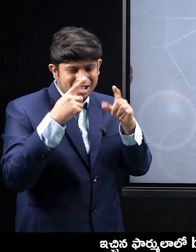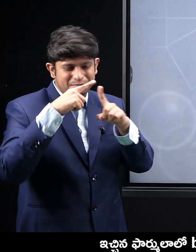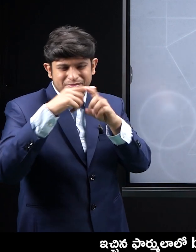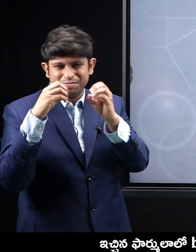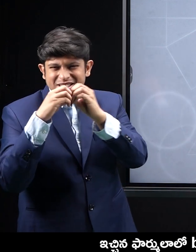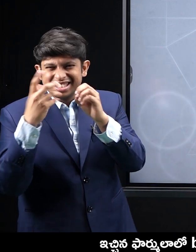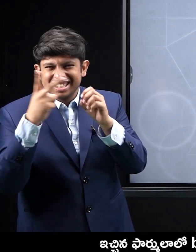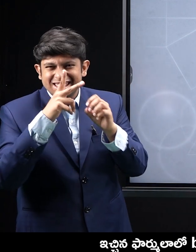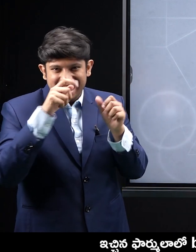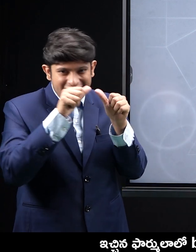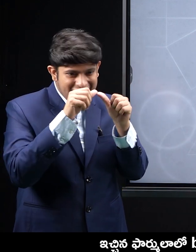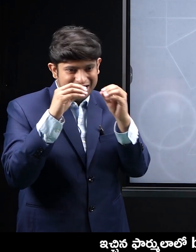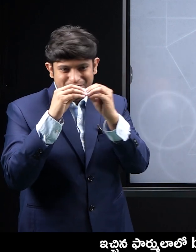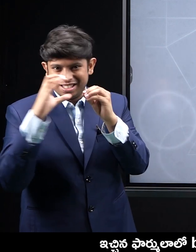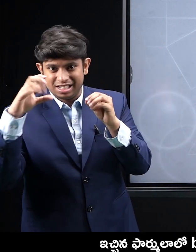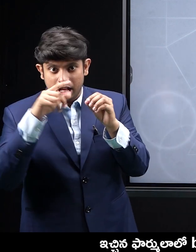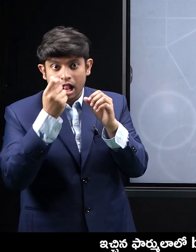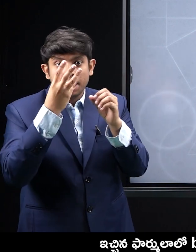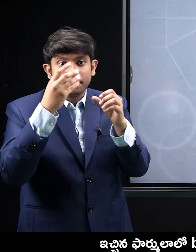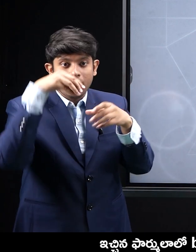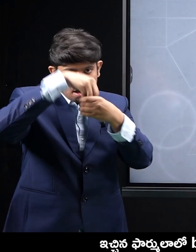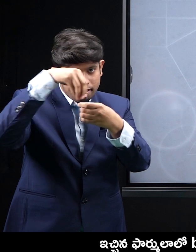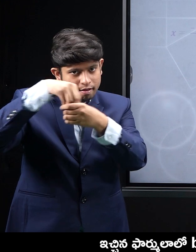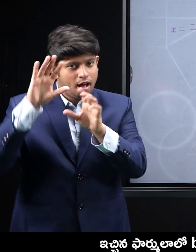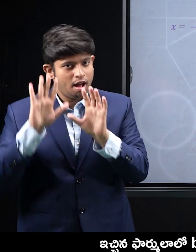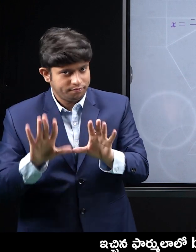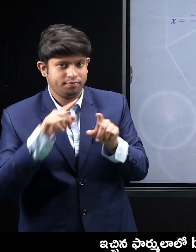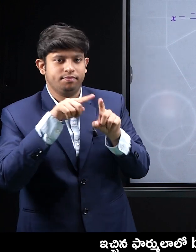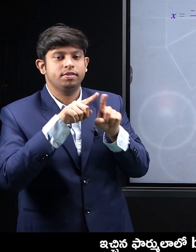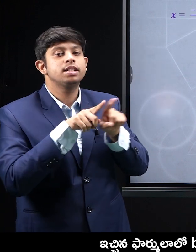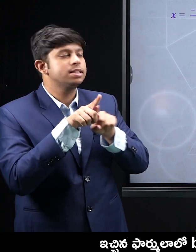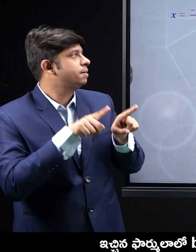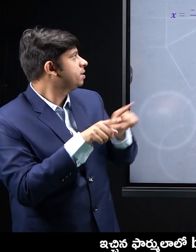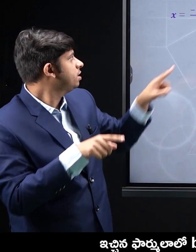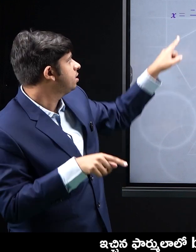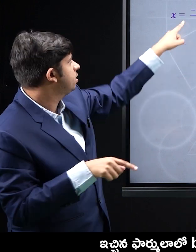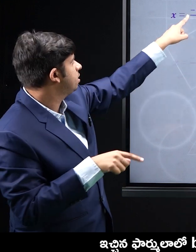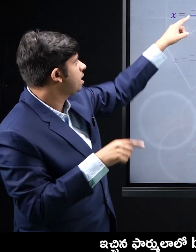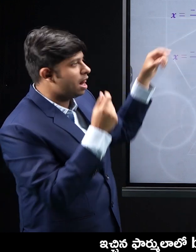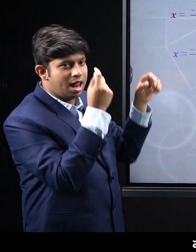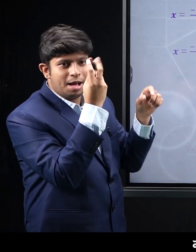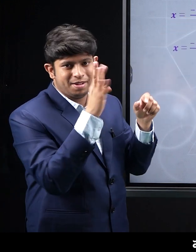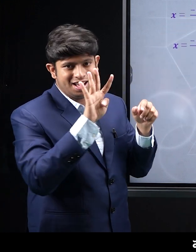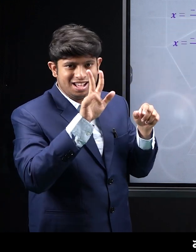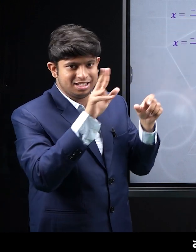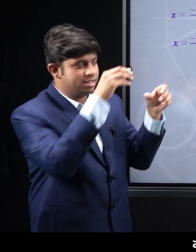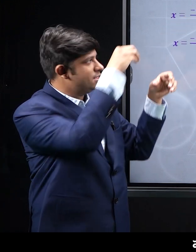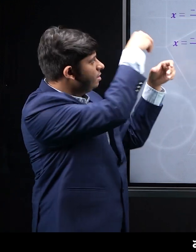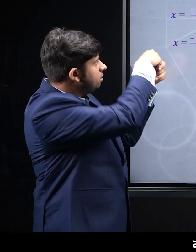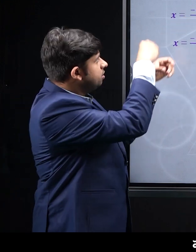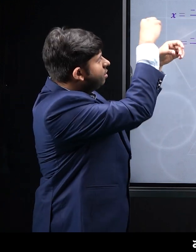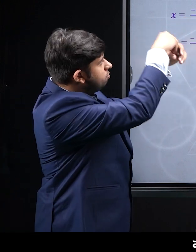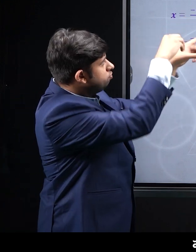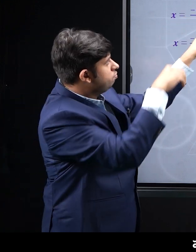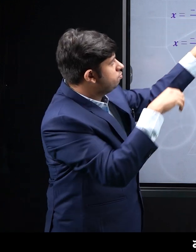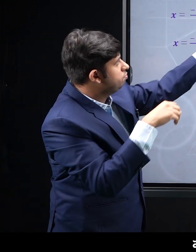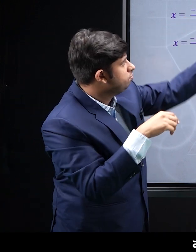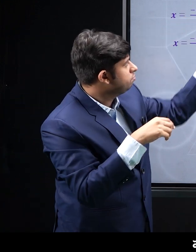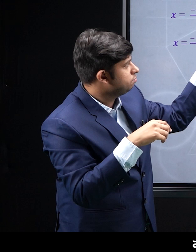ఫార్ములాలో b మరియు c యొక్క అన్ని విలువలను ప్రత్యామ్నాయం చేయండి. పరిష్కరించడం ద్వారా మనం పొందుతాము